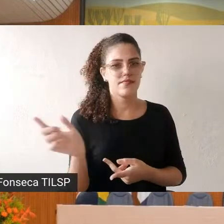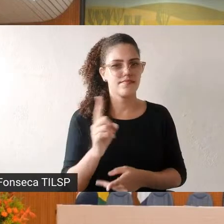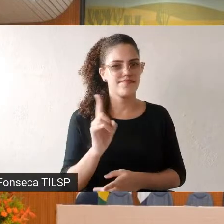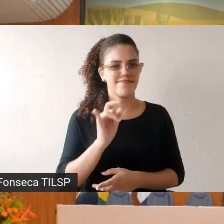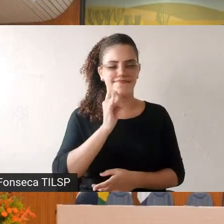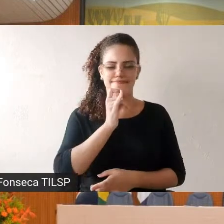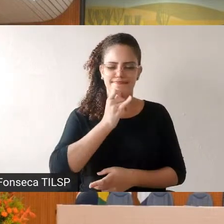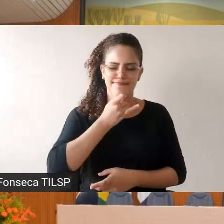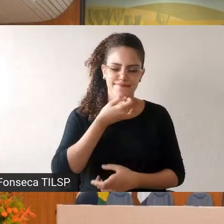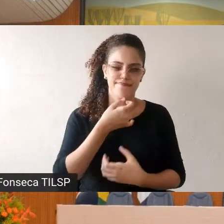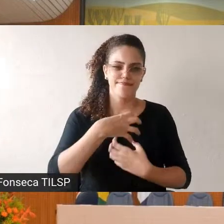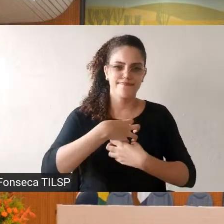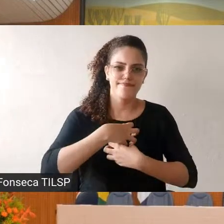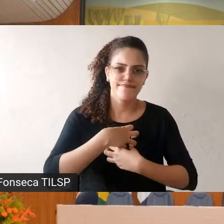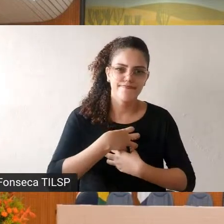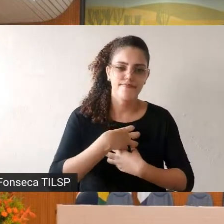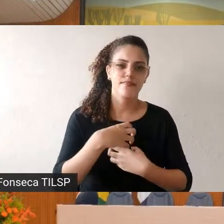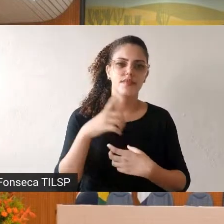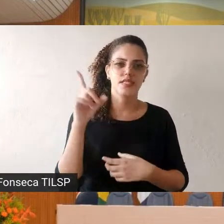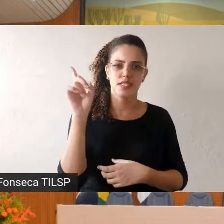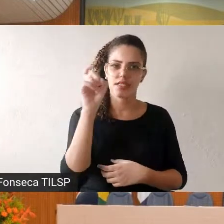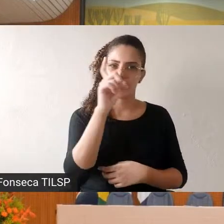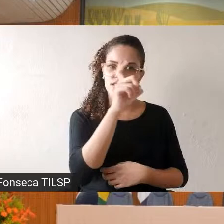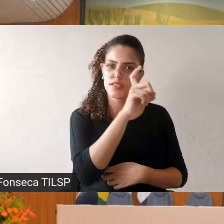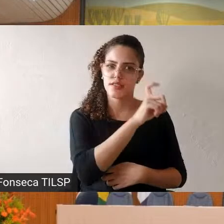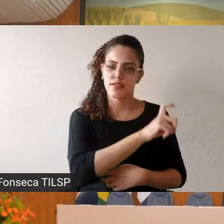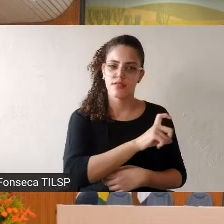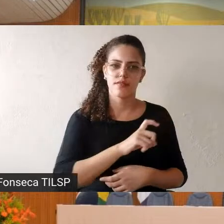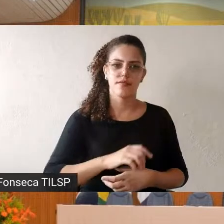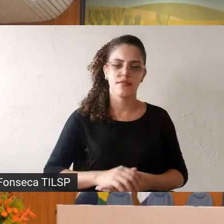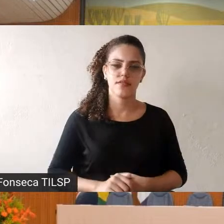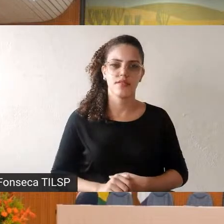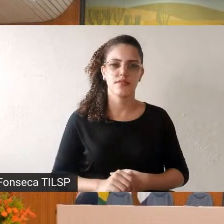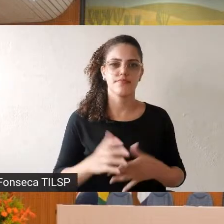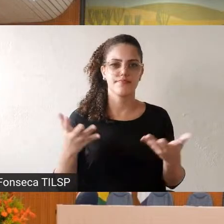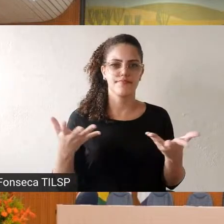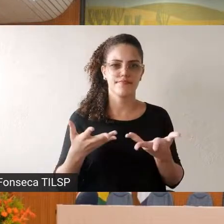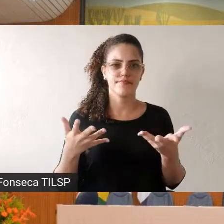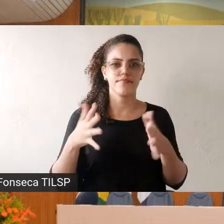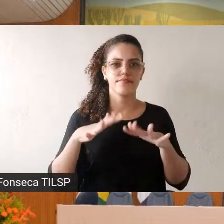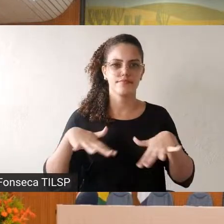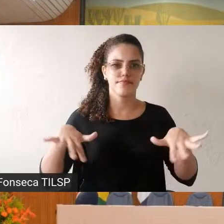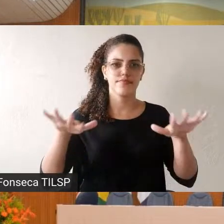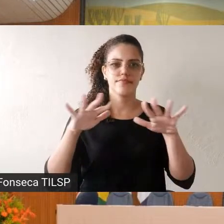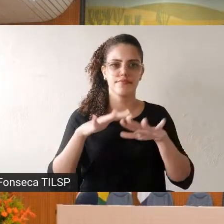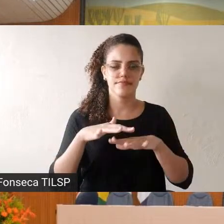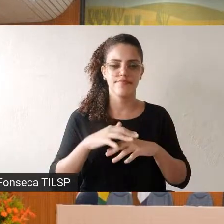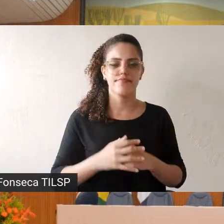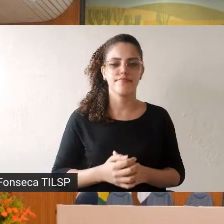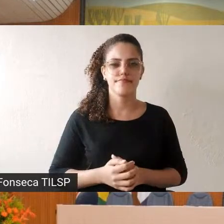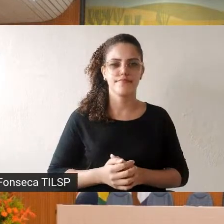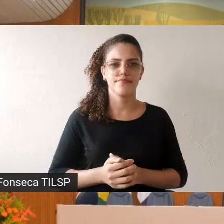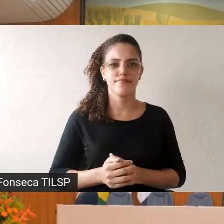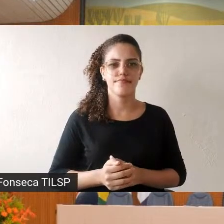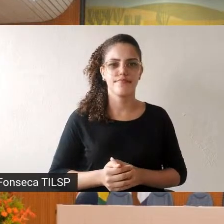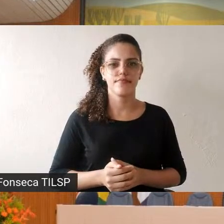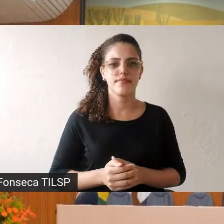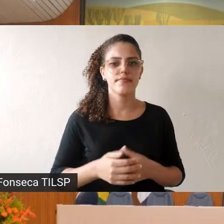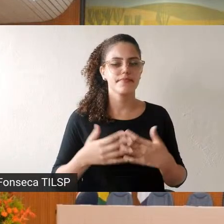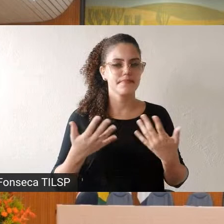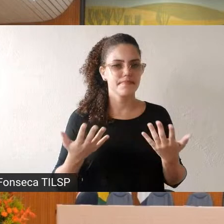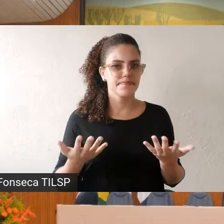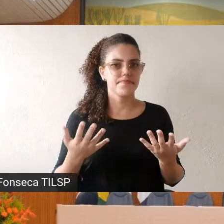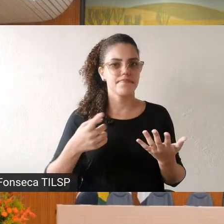um momento tão difícil, né, no qual estamos passando e que, com certeza, nos